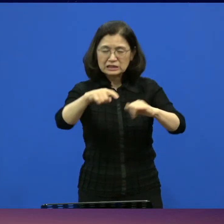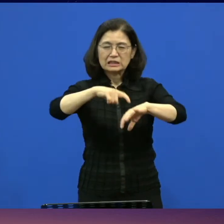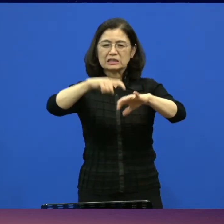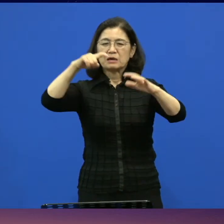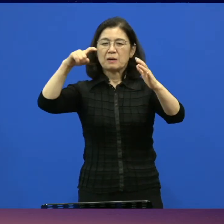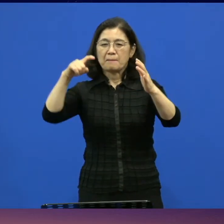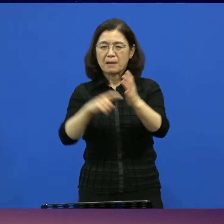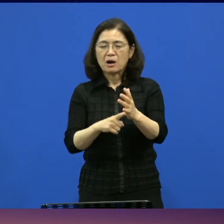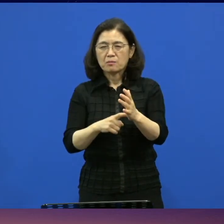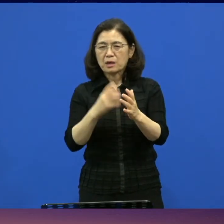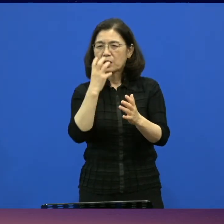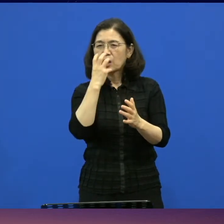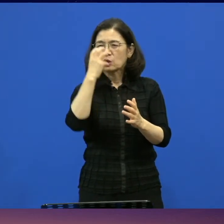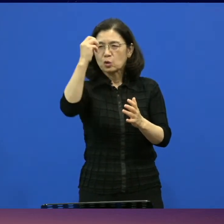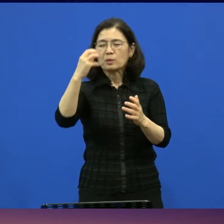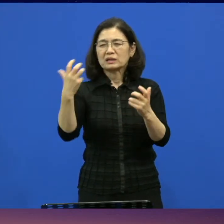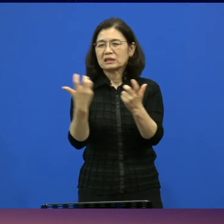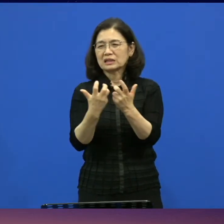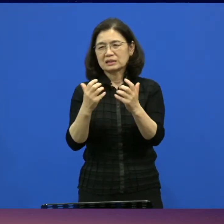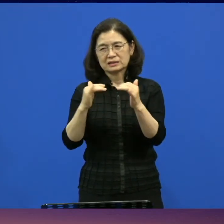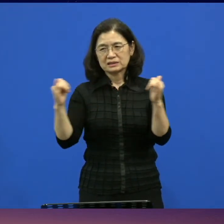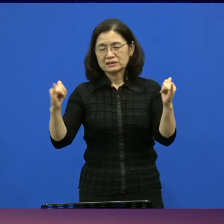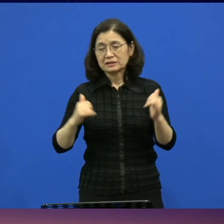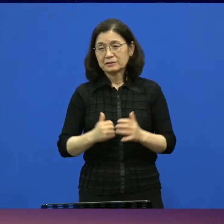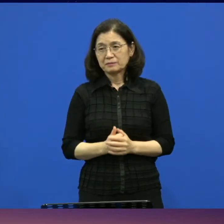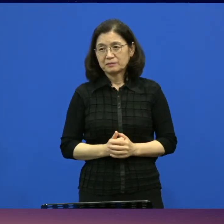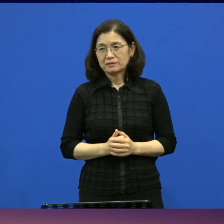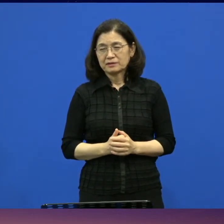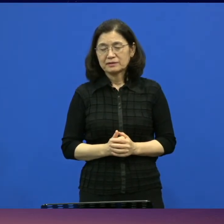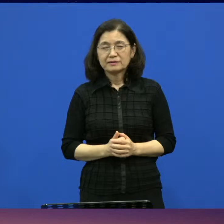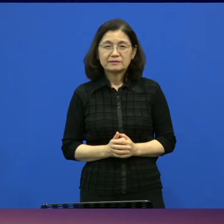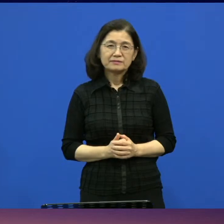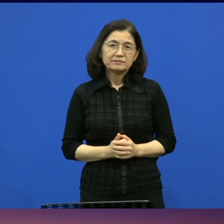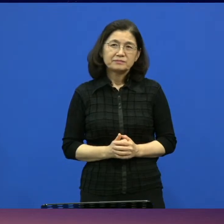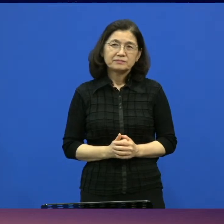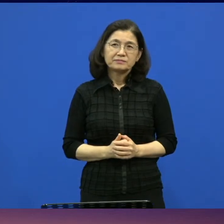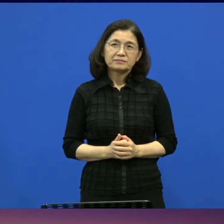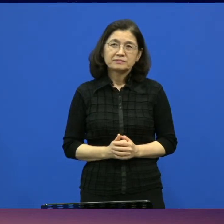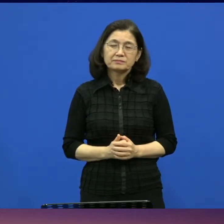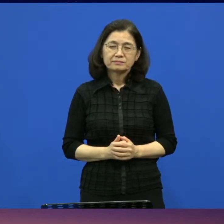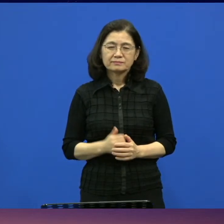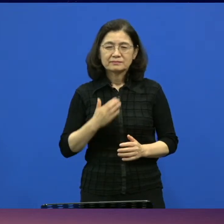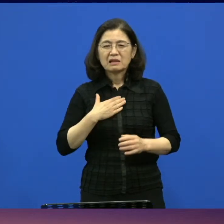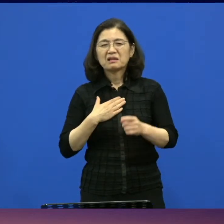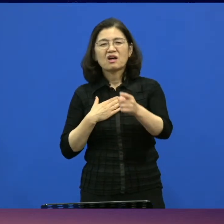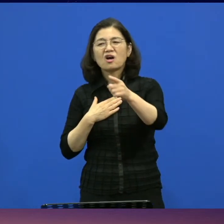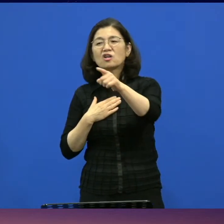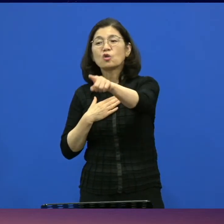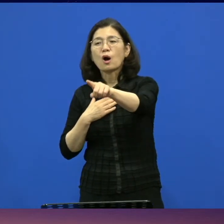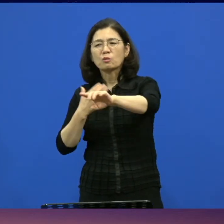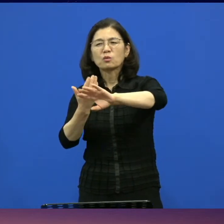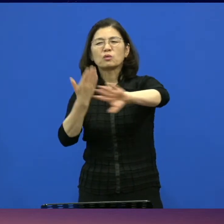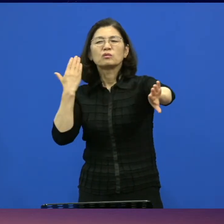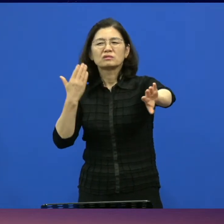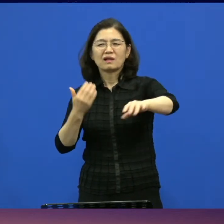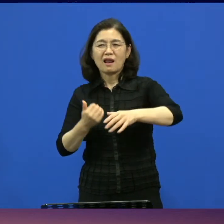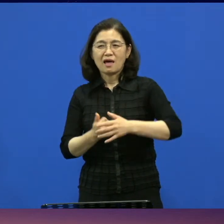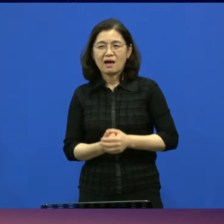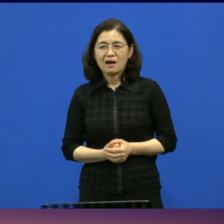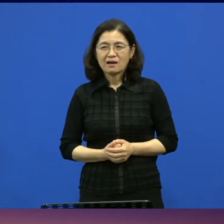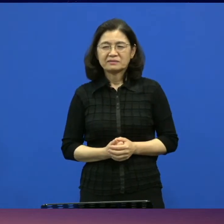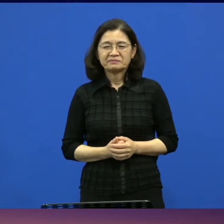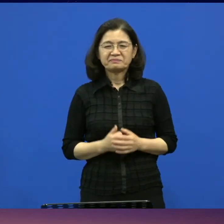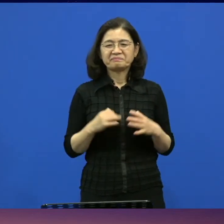교만이 여러분, 그게 얼마나 무섭게 숨어 있는지요. 난 너와 달라. 이러면 이게 종교 안에도